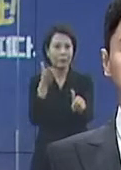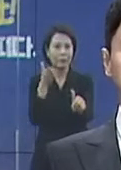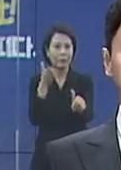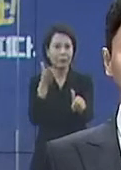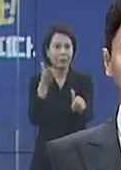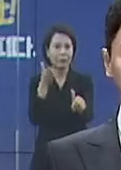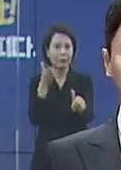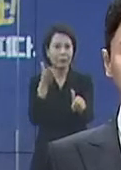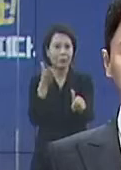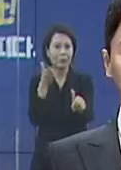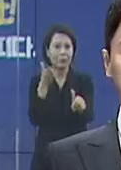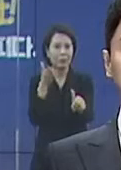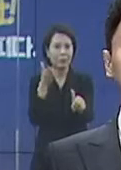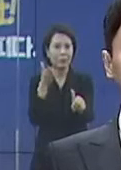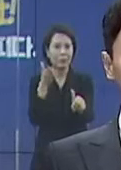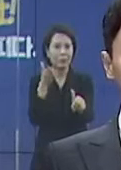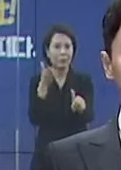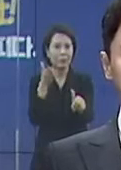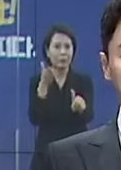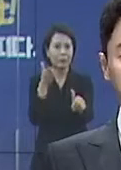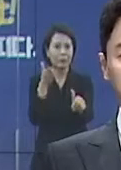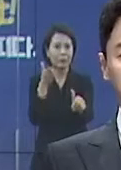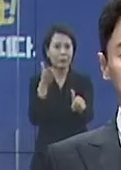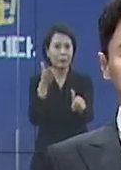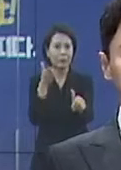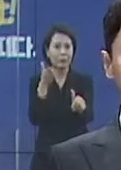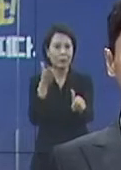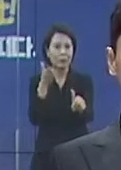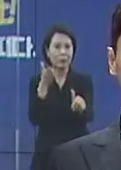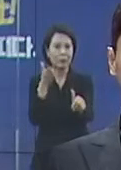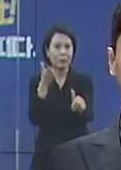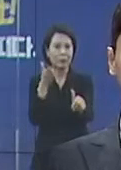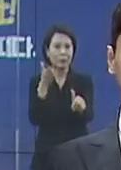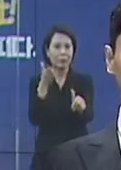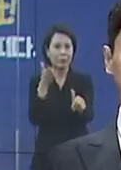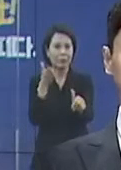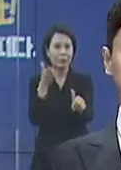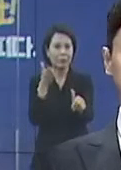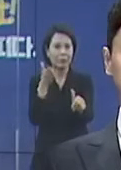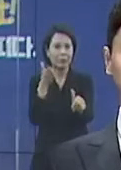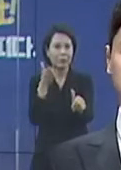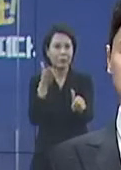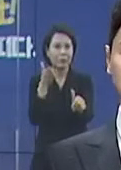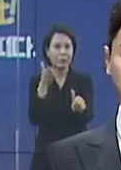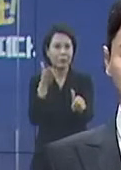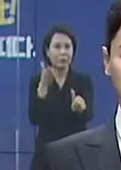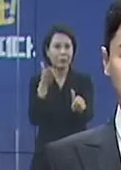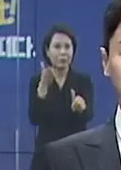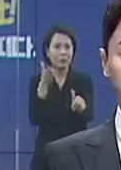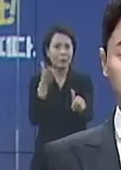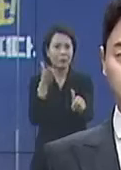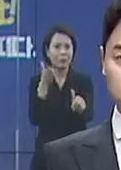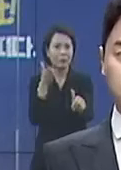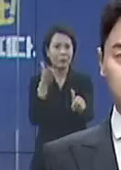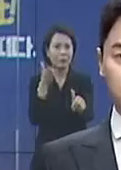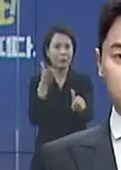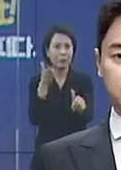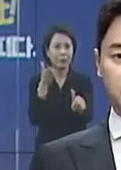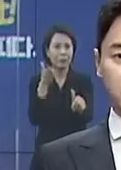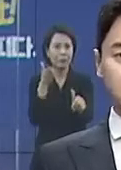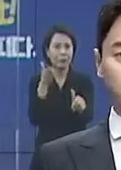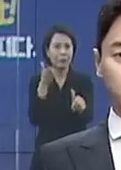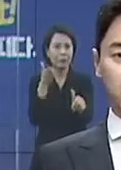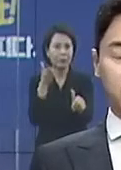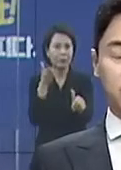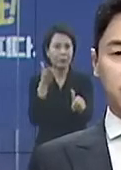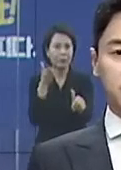휴가철 제주를 찾는 관광객도 늘어날 것으로 예상됩니다. 제주도가 전 도민 백신 우선 접종을 정부에 공식